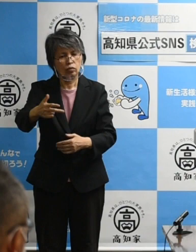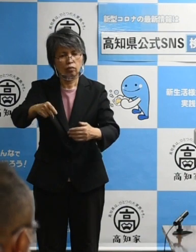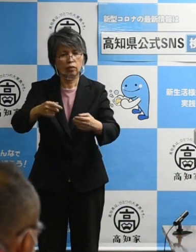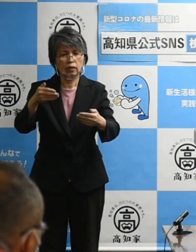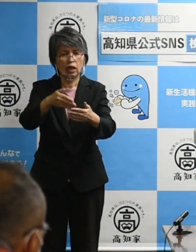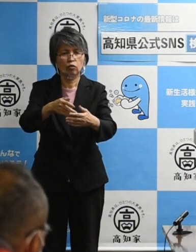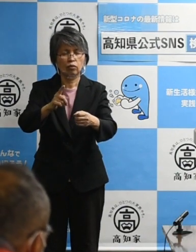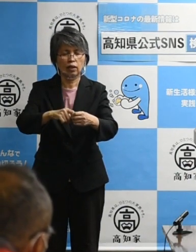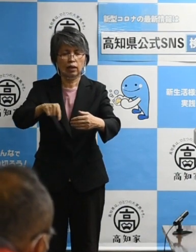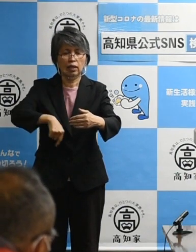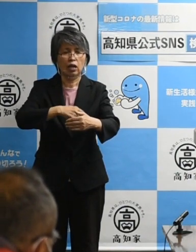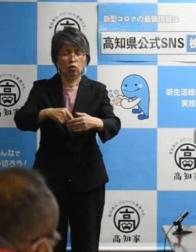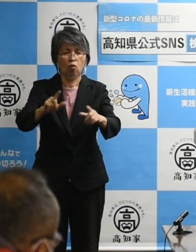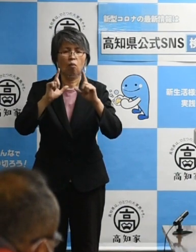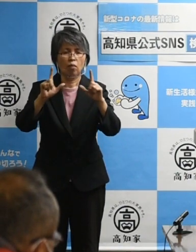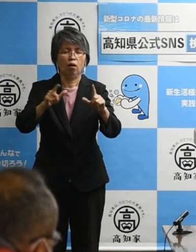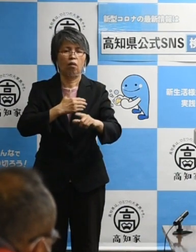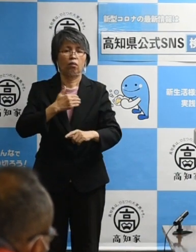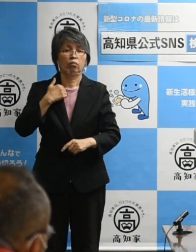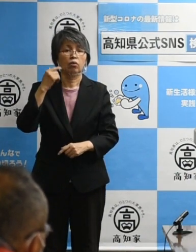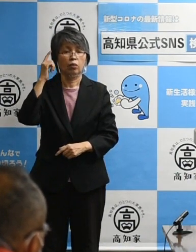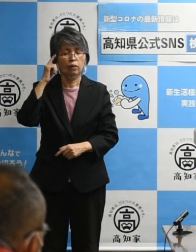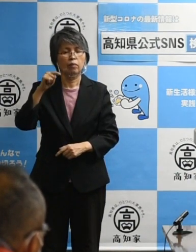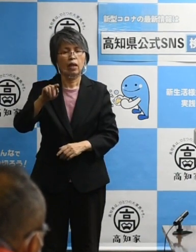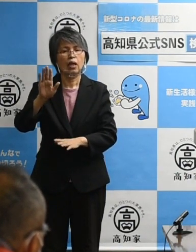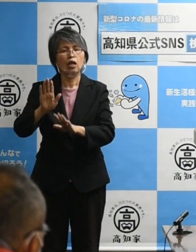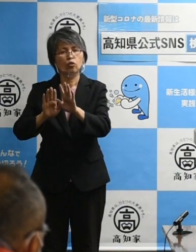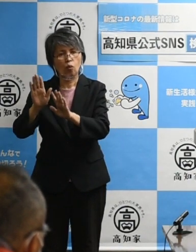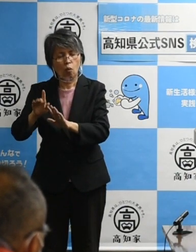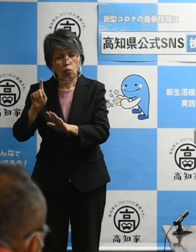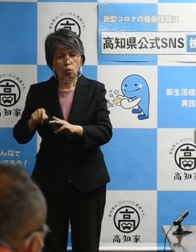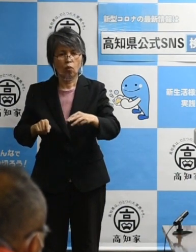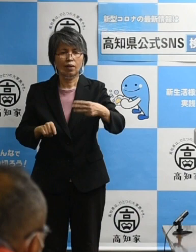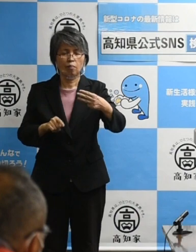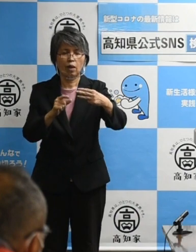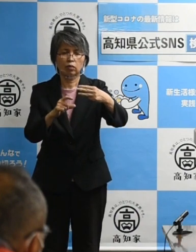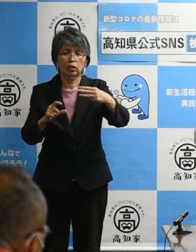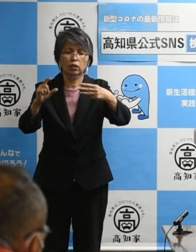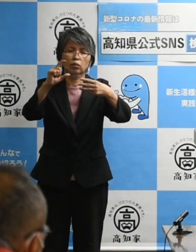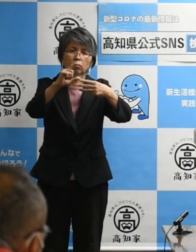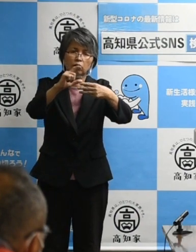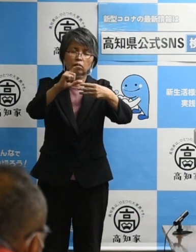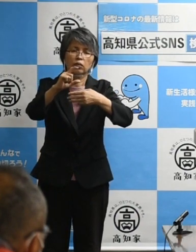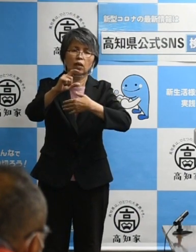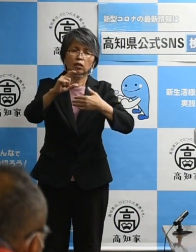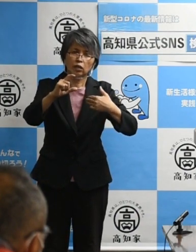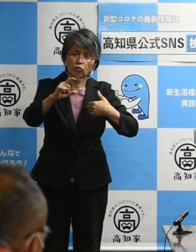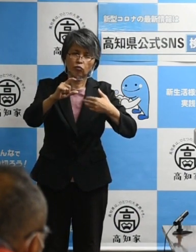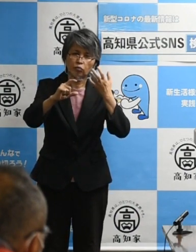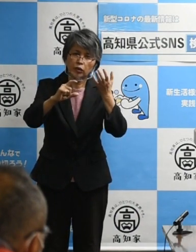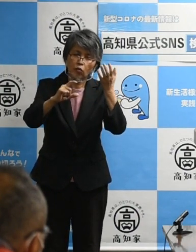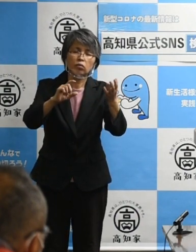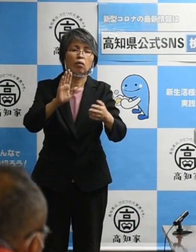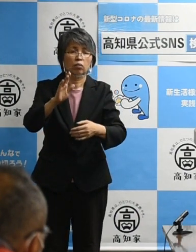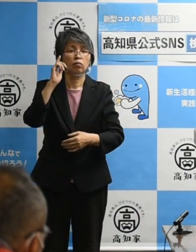できると思いますが、これに現状のこの300に一定の上積みができるという見通しが立っ